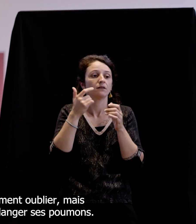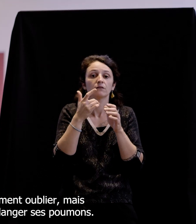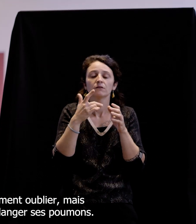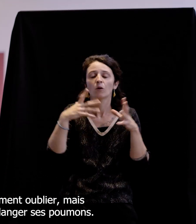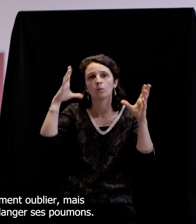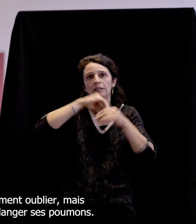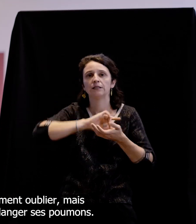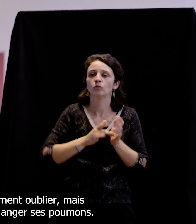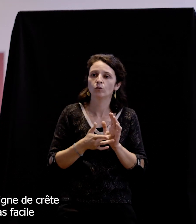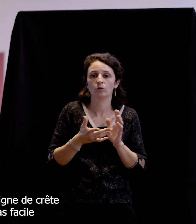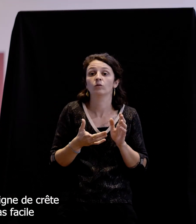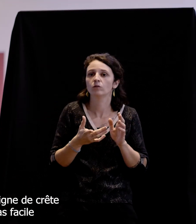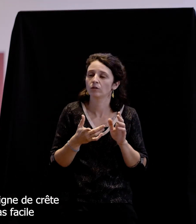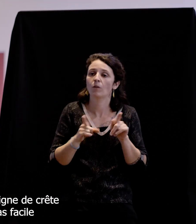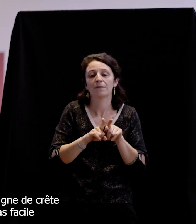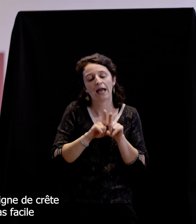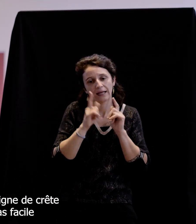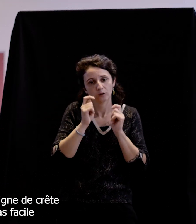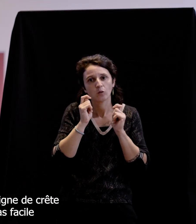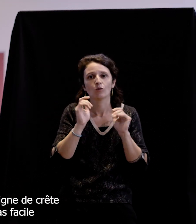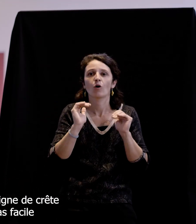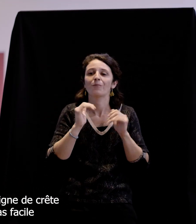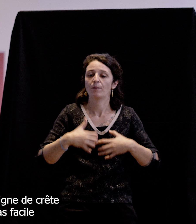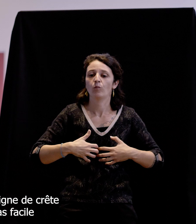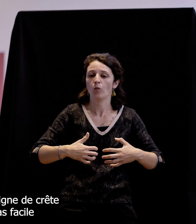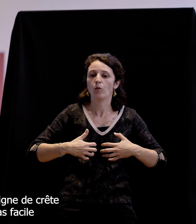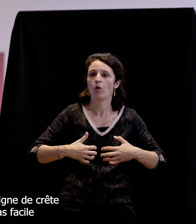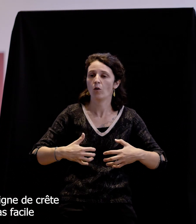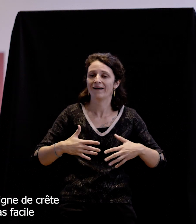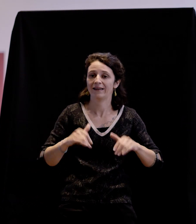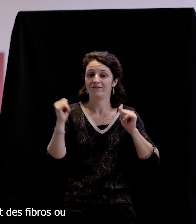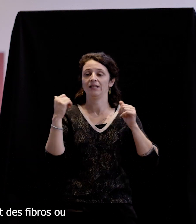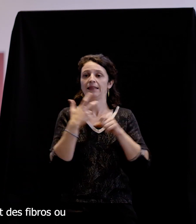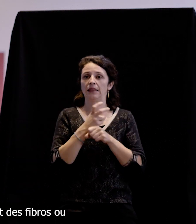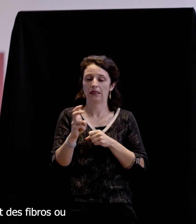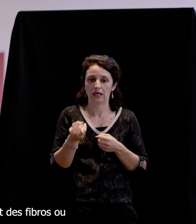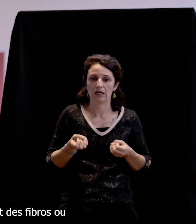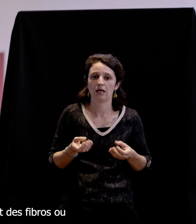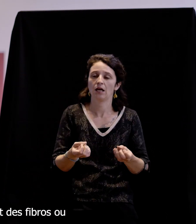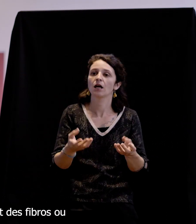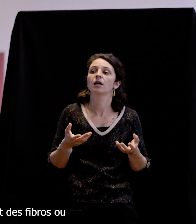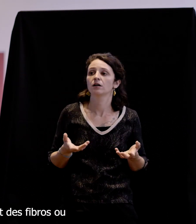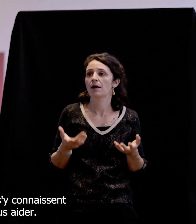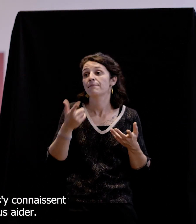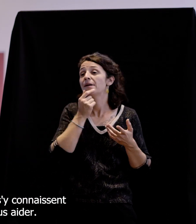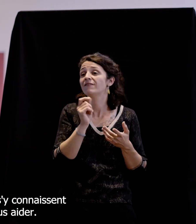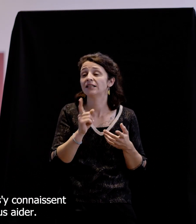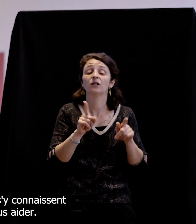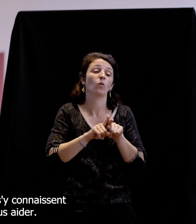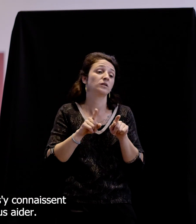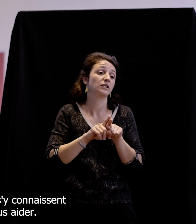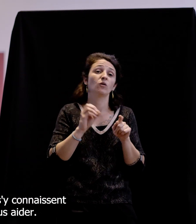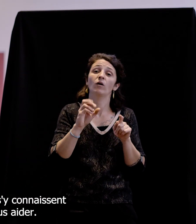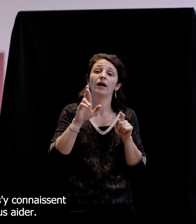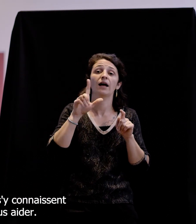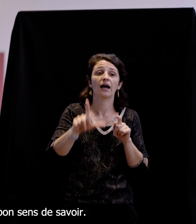mettre en danger ses poumons. Donc il y a une ligne de crête là qui est pas facile, et les ORL qui font des fibros ou les médecins qui